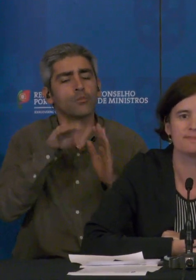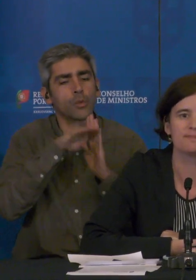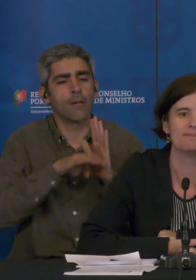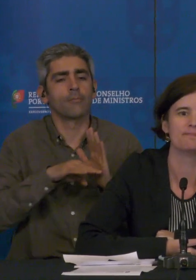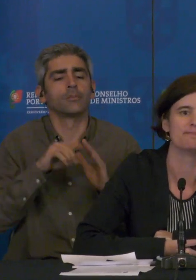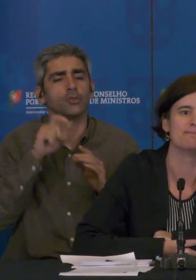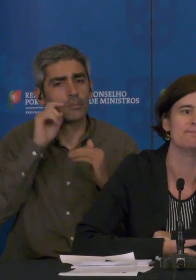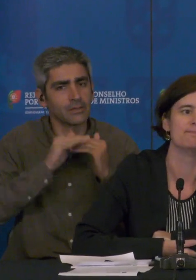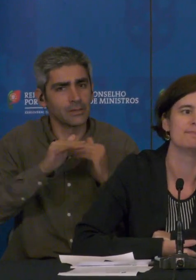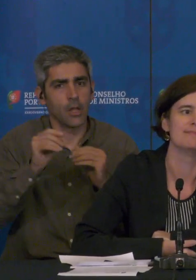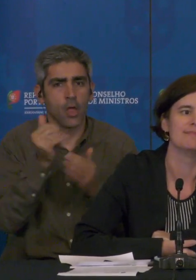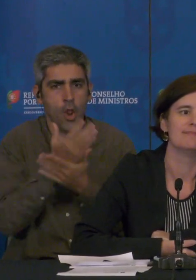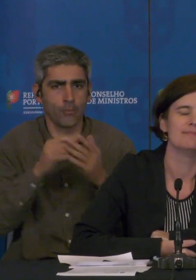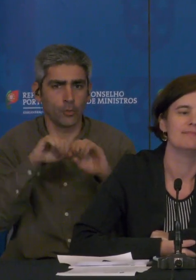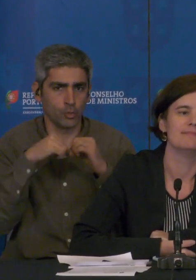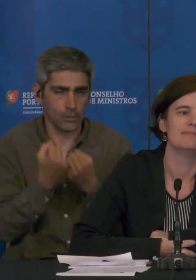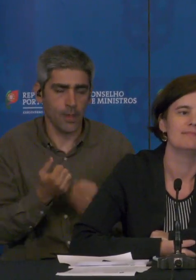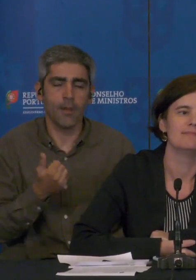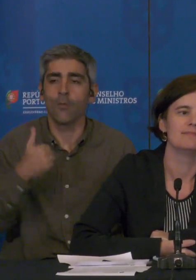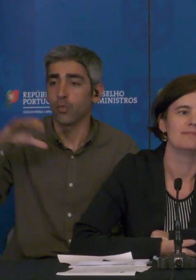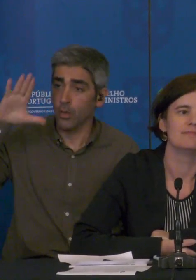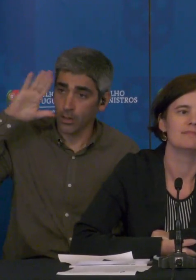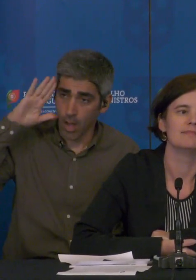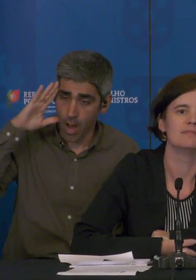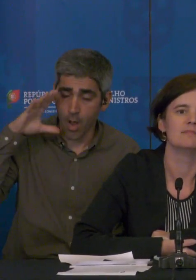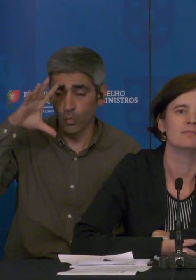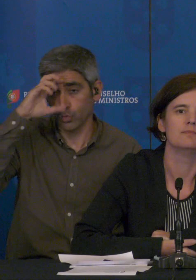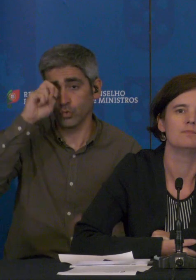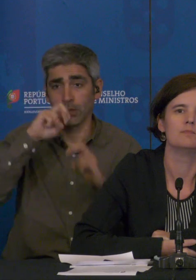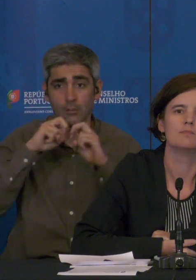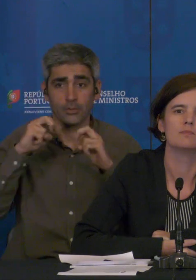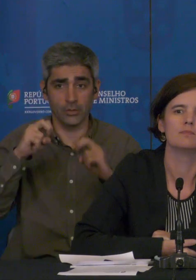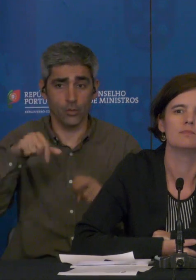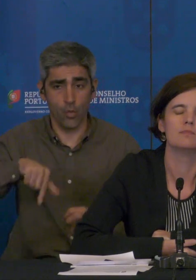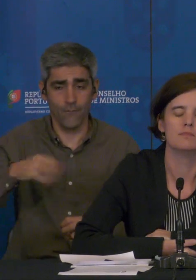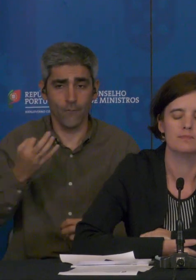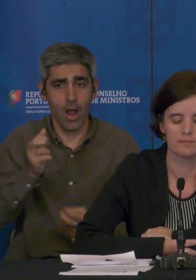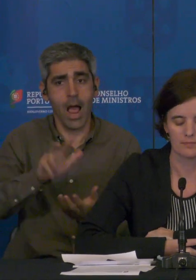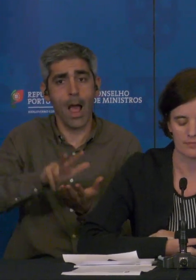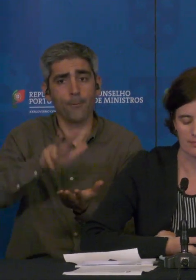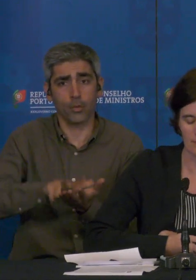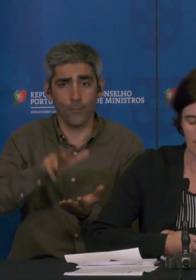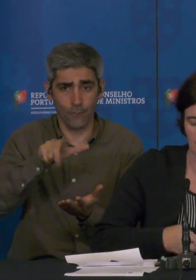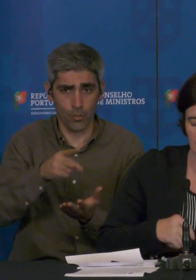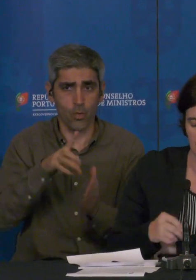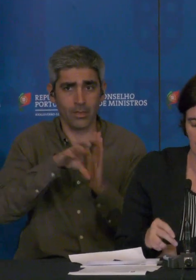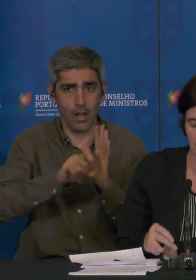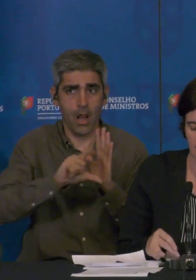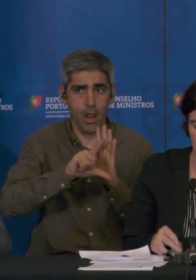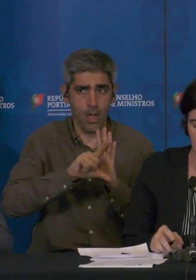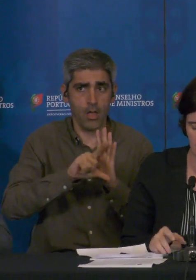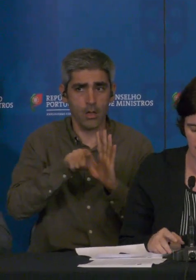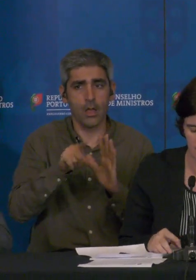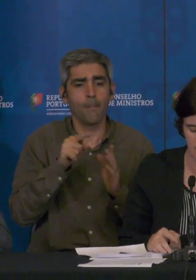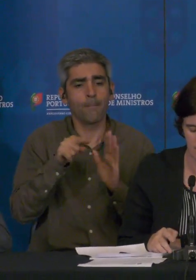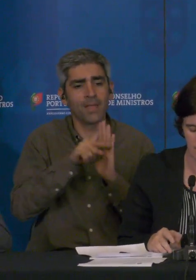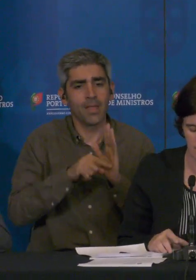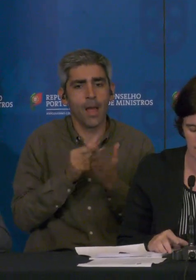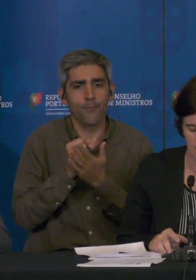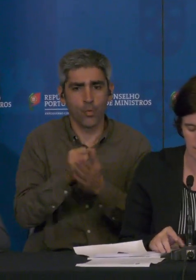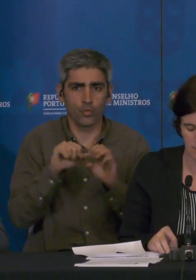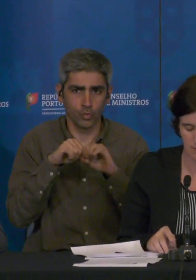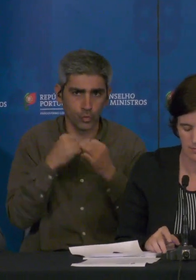Social. Muito boa tarde. O Conselho de Ministros hoje aprovou um decreto-lei que regula as medidas de apoio social e as